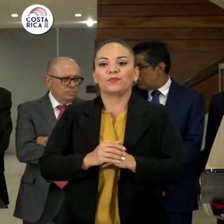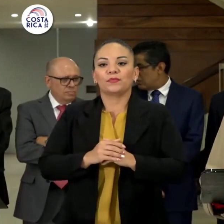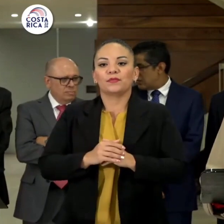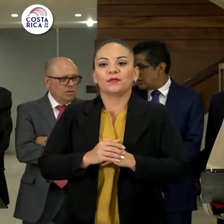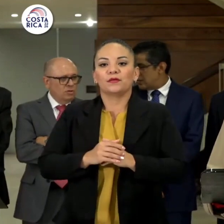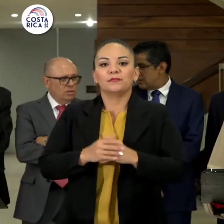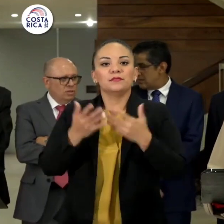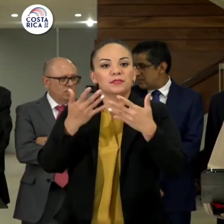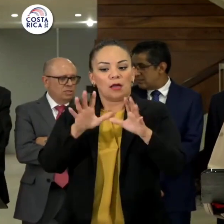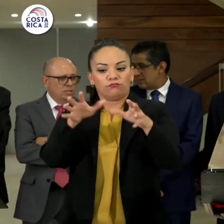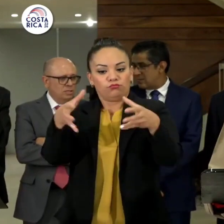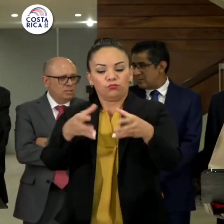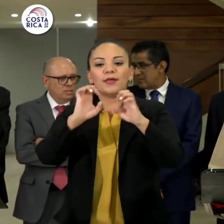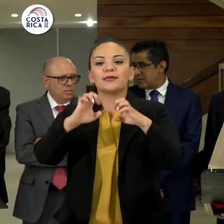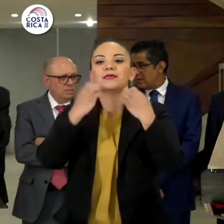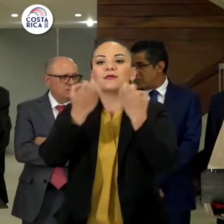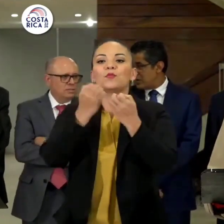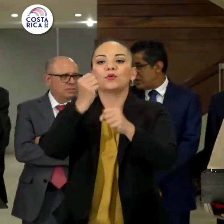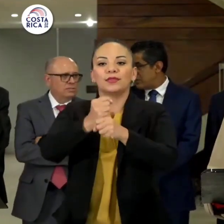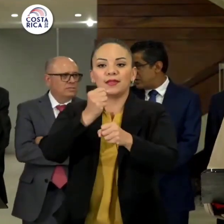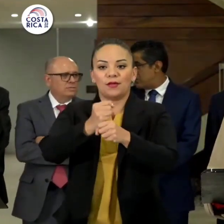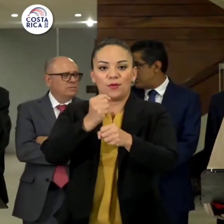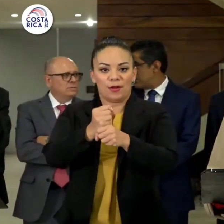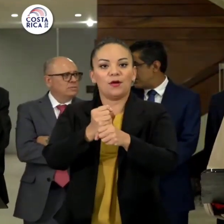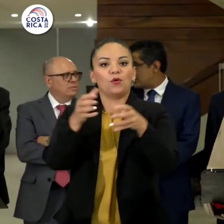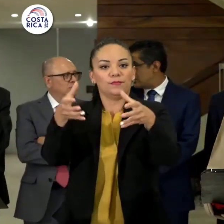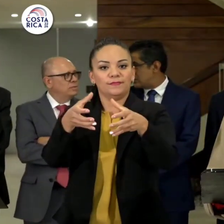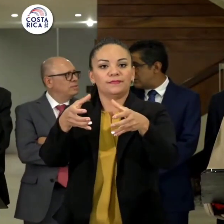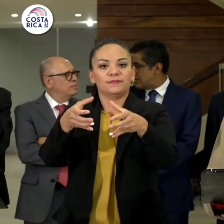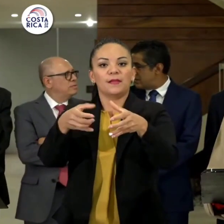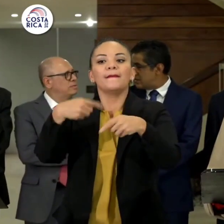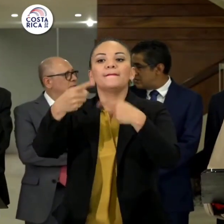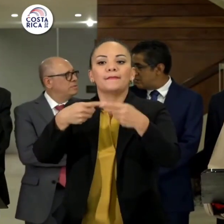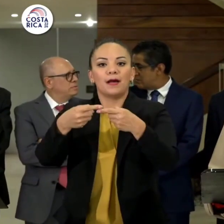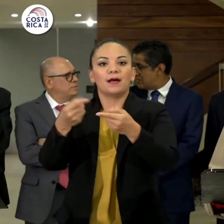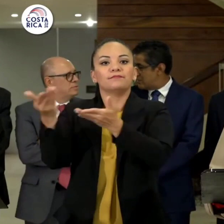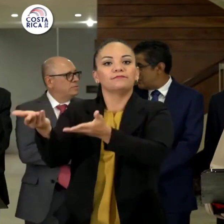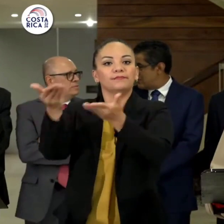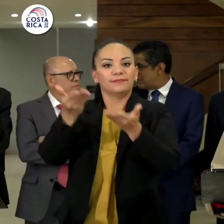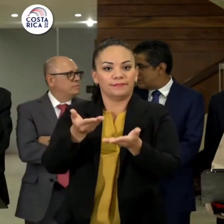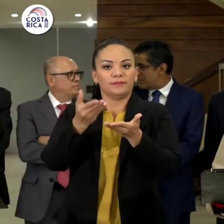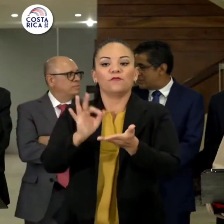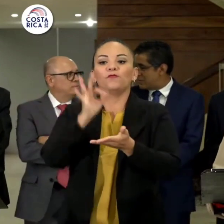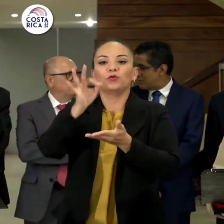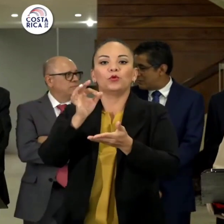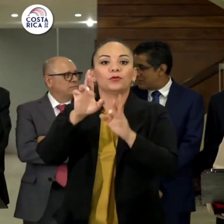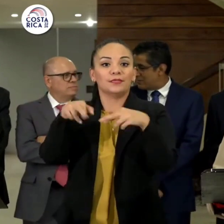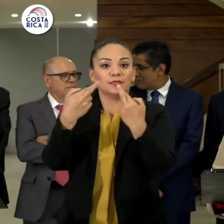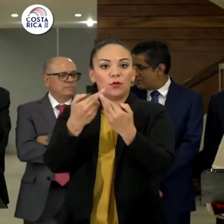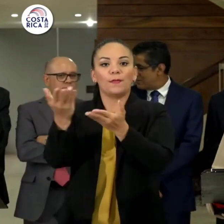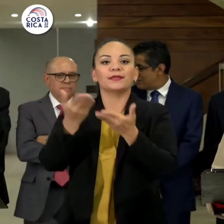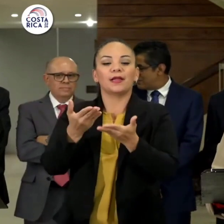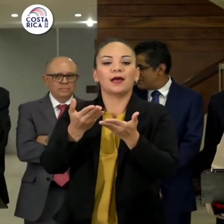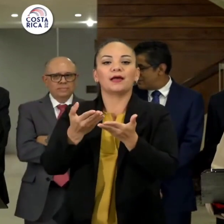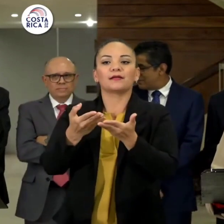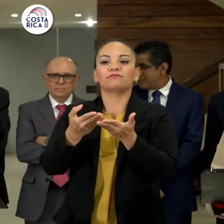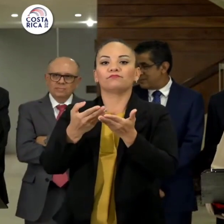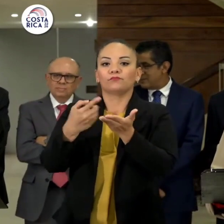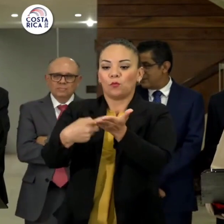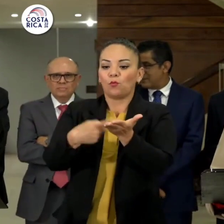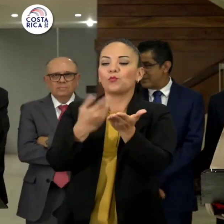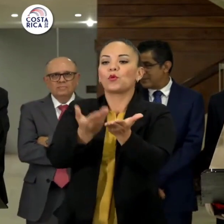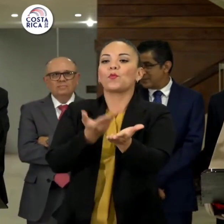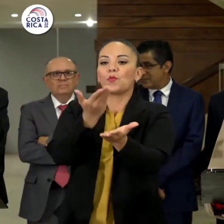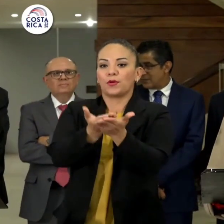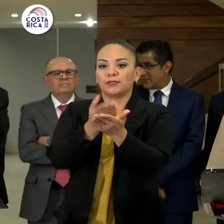equipo de trabajo que va a traernos una propuesta para la siguiente sesión, que es el día martes